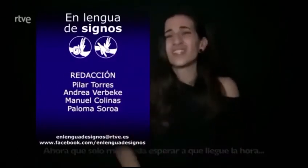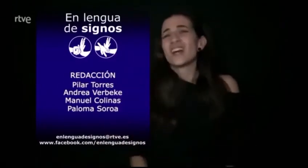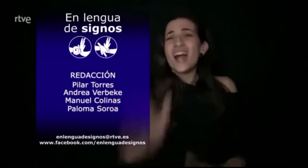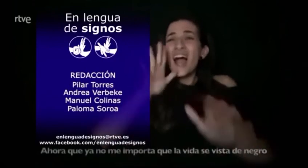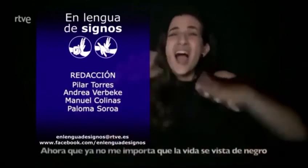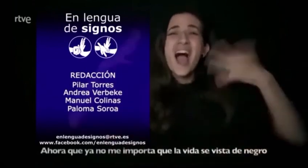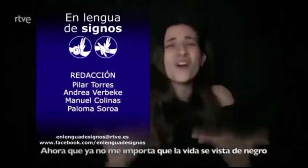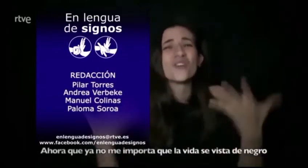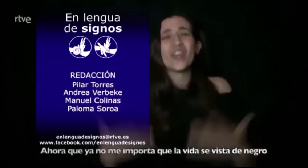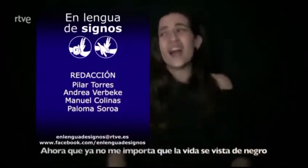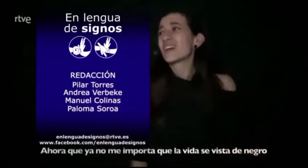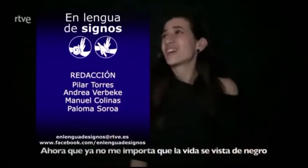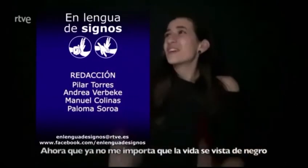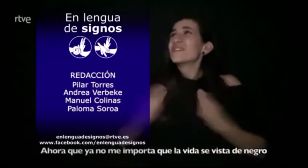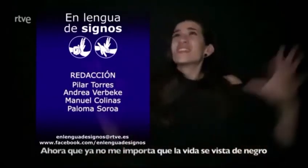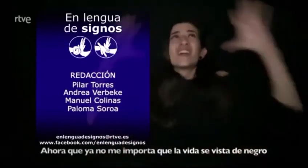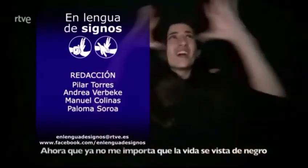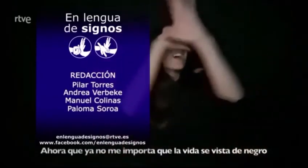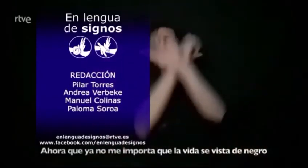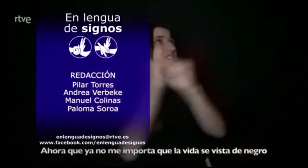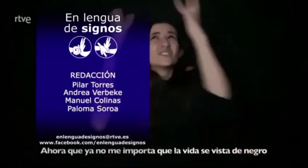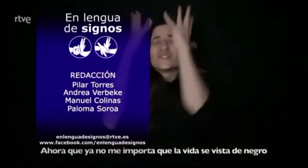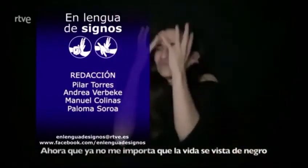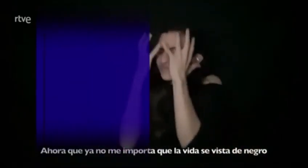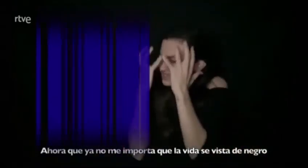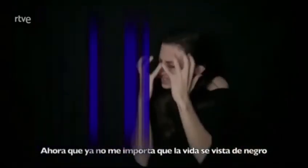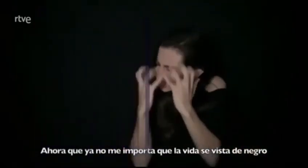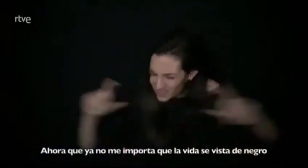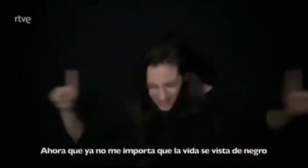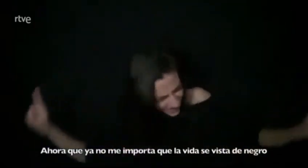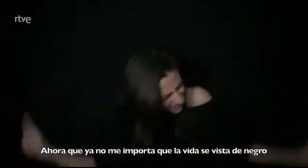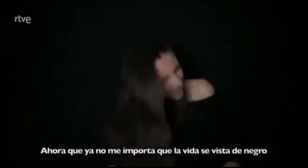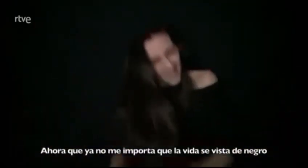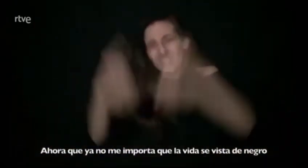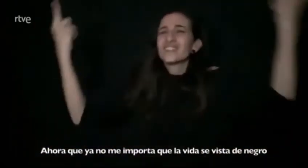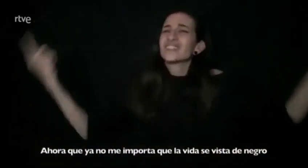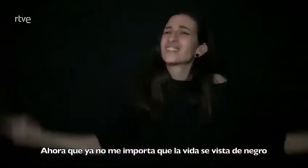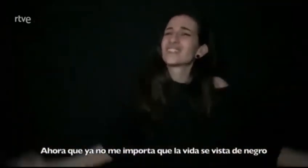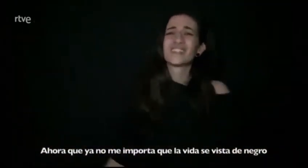Ahora que ya no me importa que la vida se vista de mí.